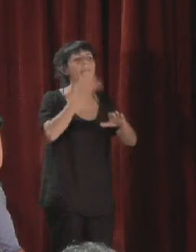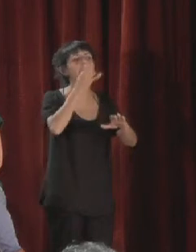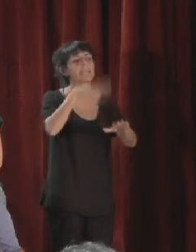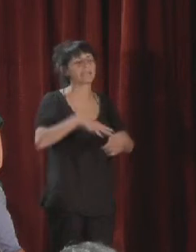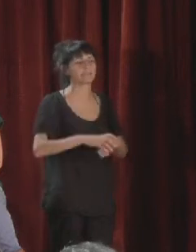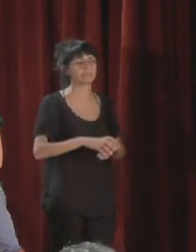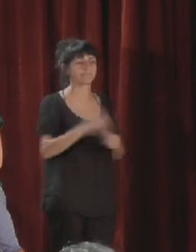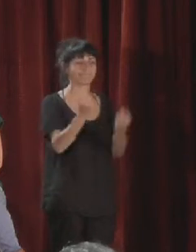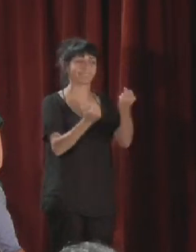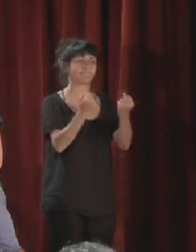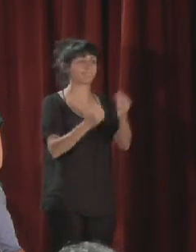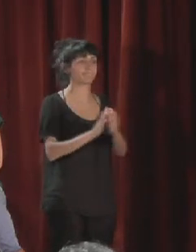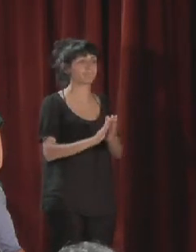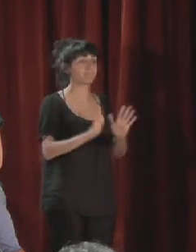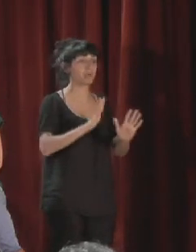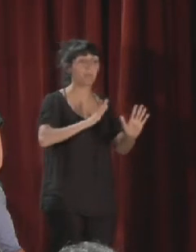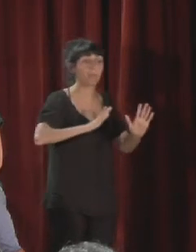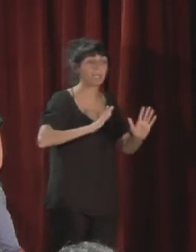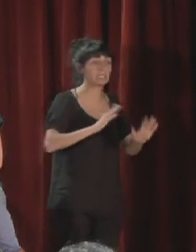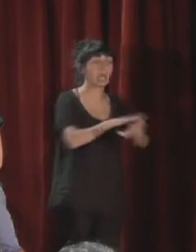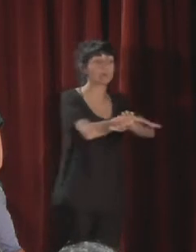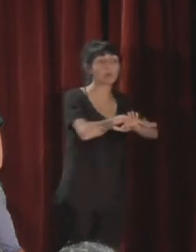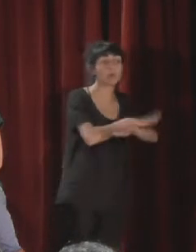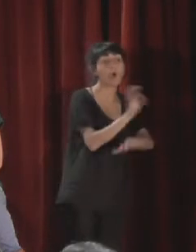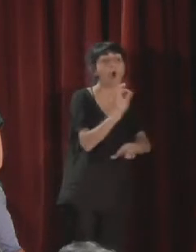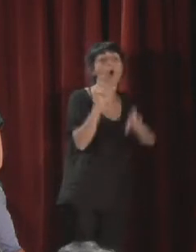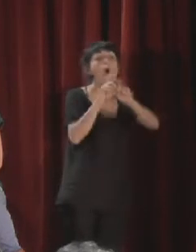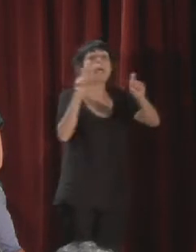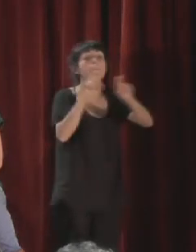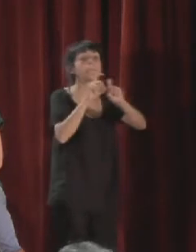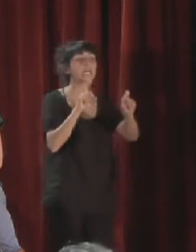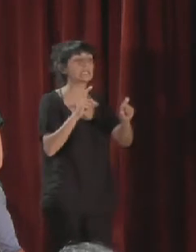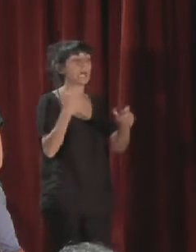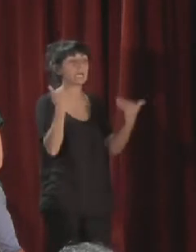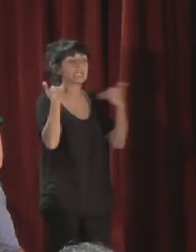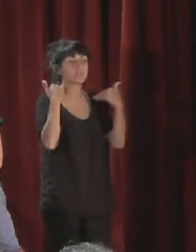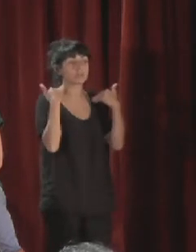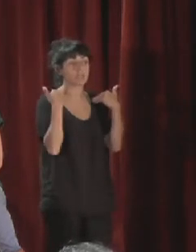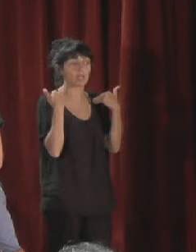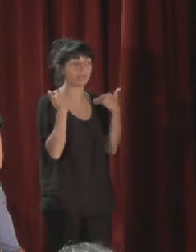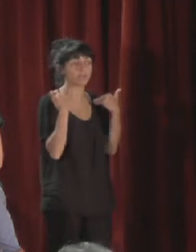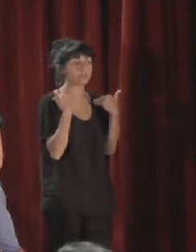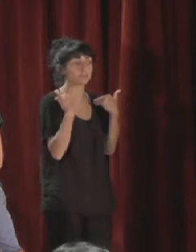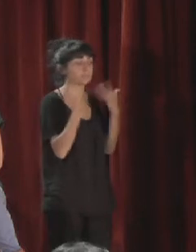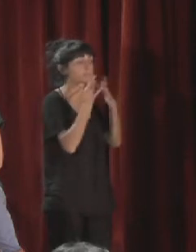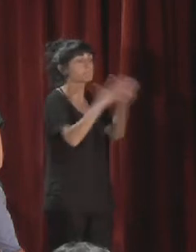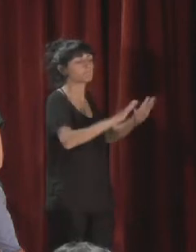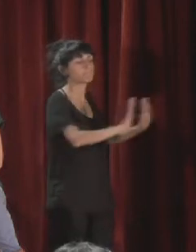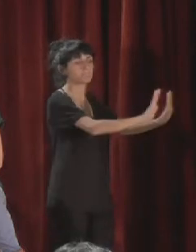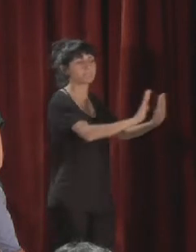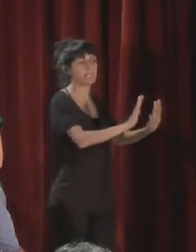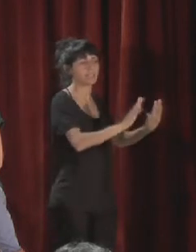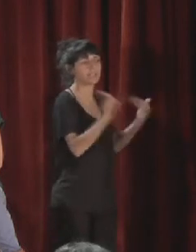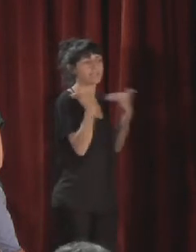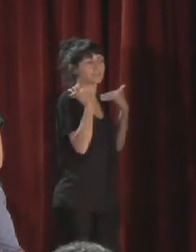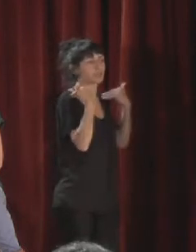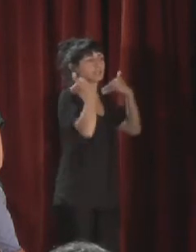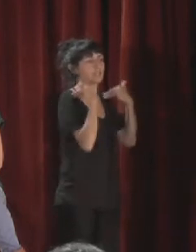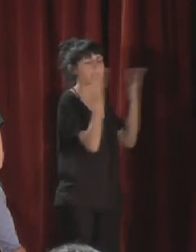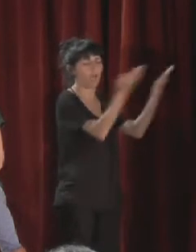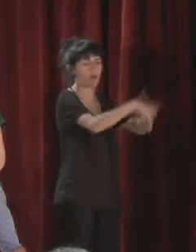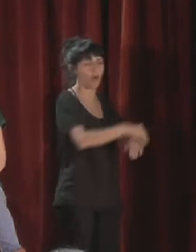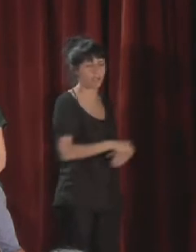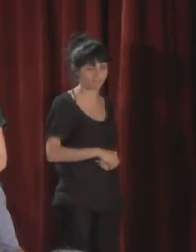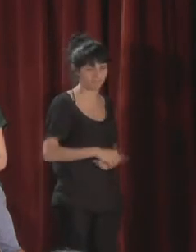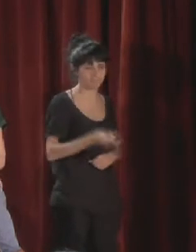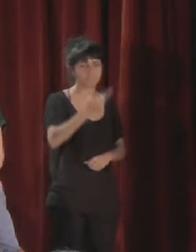e as diferentes empresas siguen por aí tan campantes, sin ningún tipo de responsabilidade sobre eles. Estamos